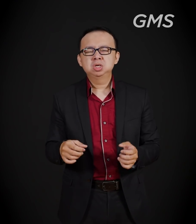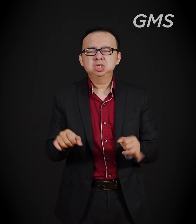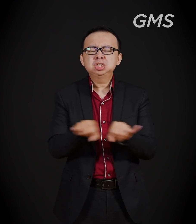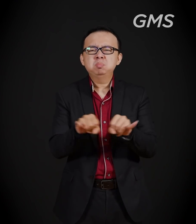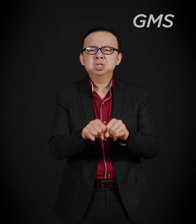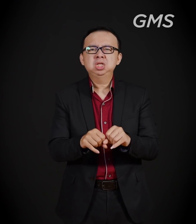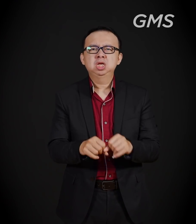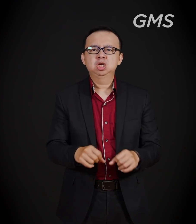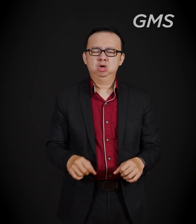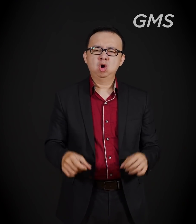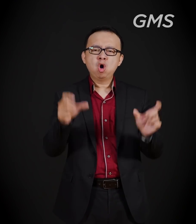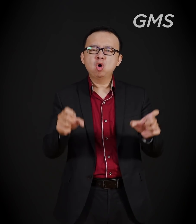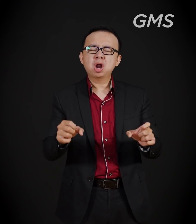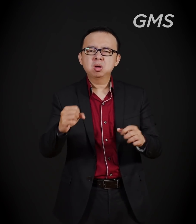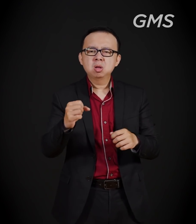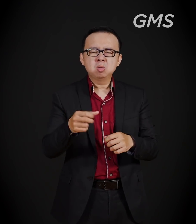Ih,